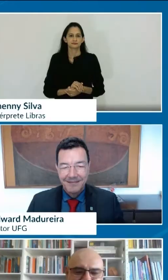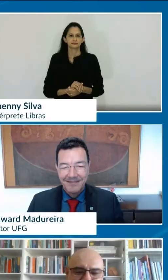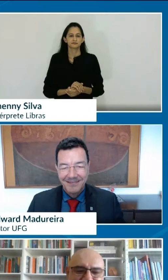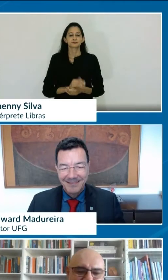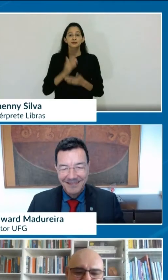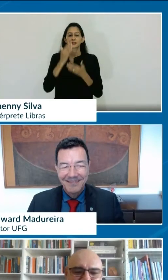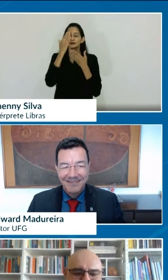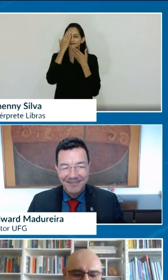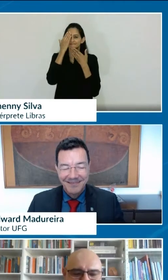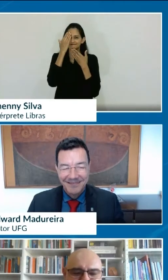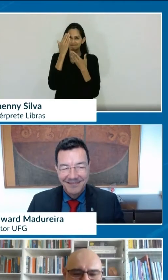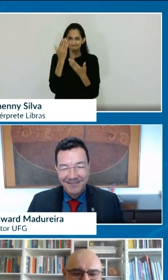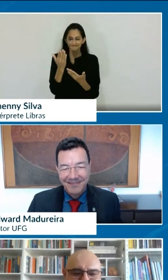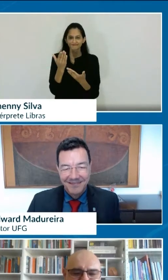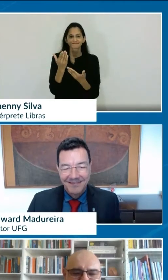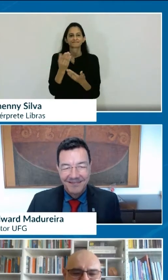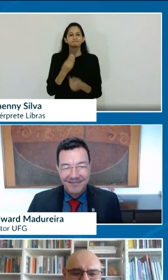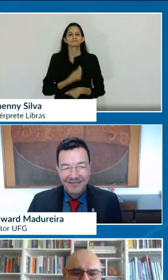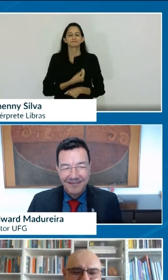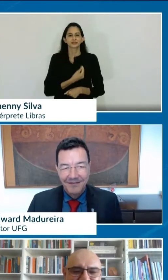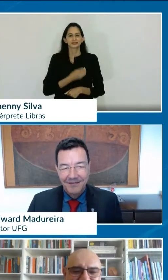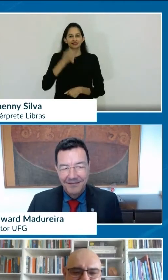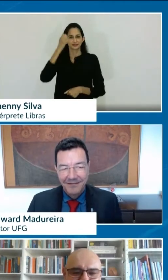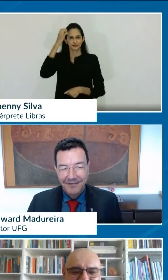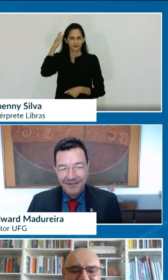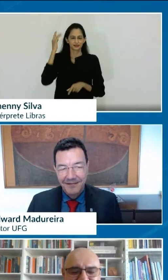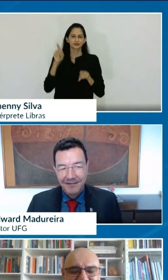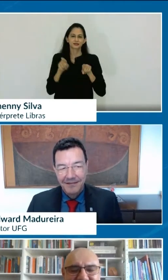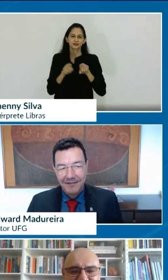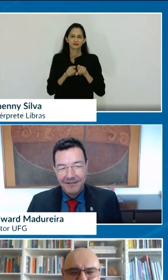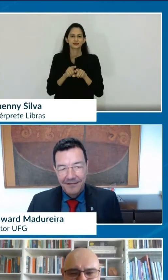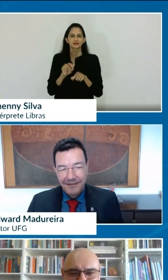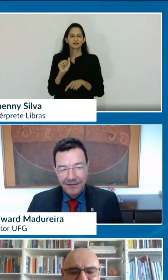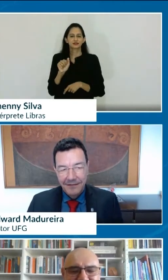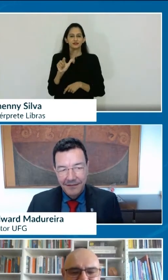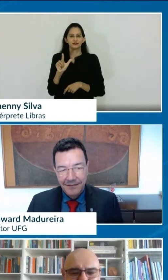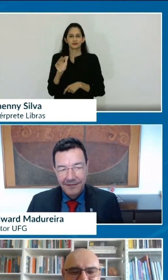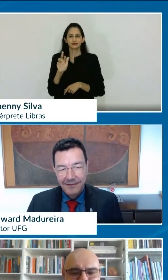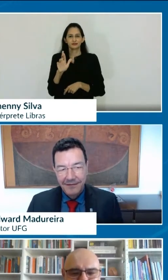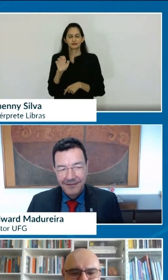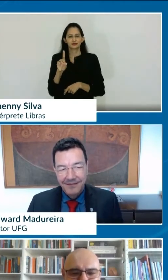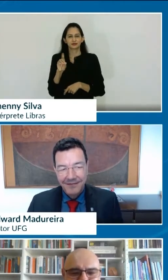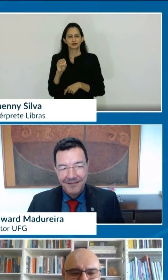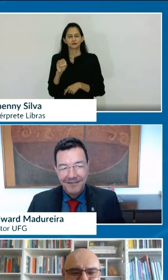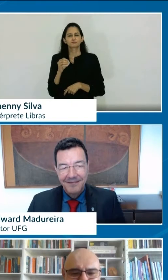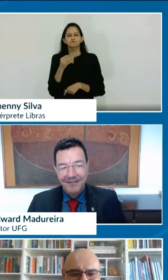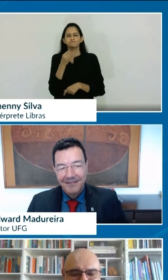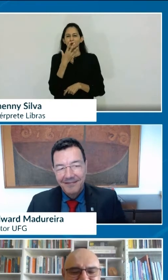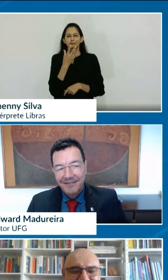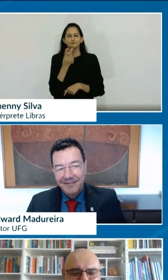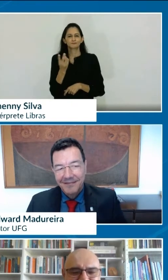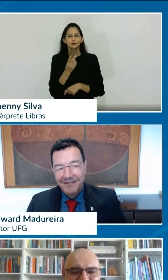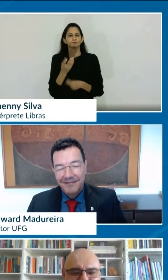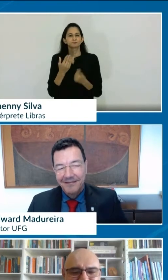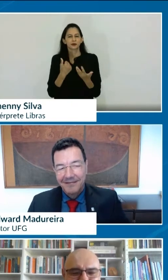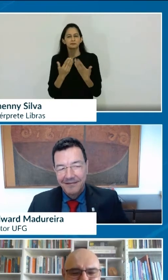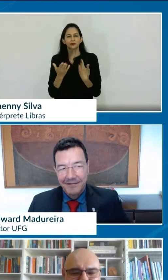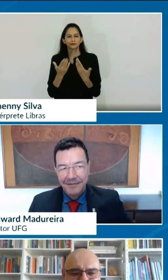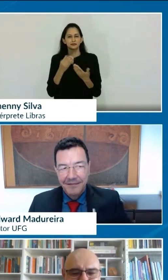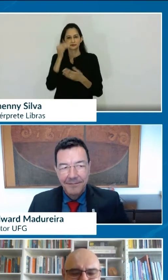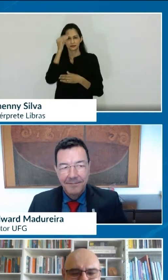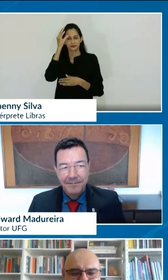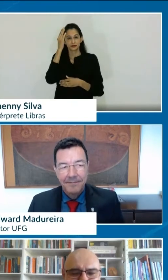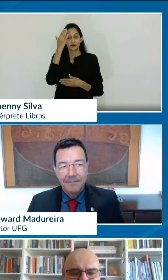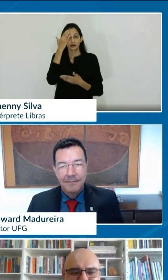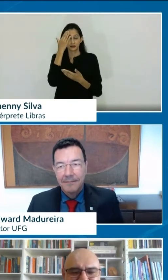agradecer muito a presença do professor Edivardo, do professor Alfredo, muito obrigada. Aprendemos muito aqui, com certeza, hoje. Agradeço também a